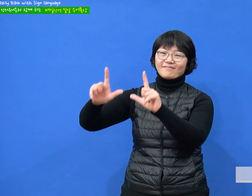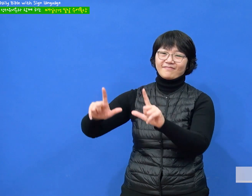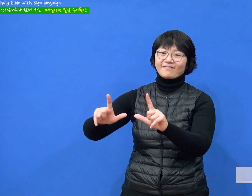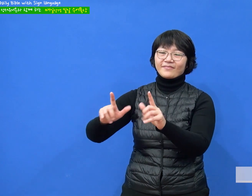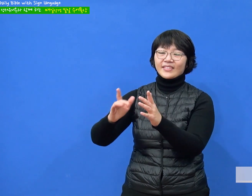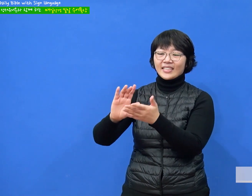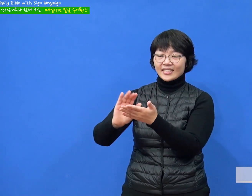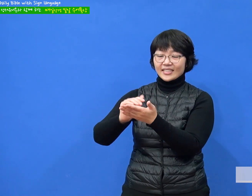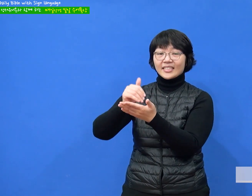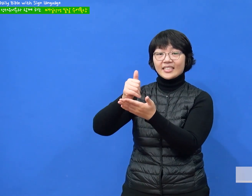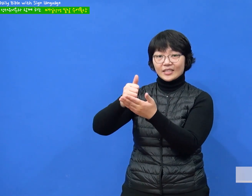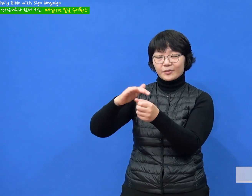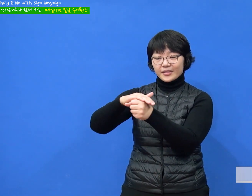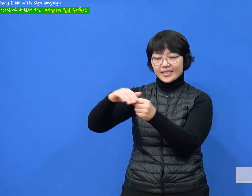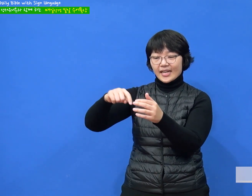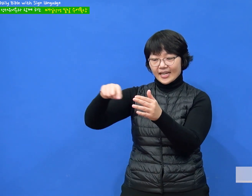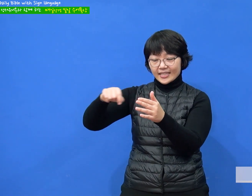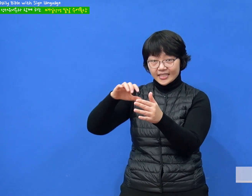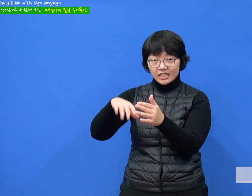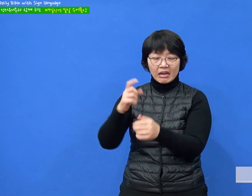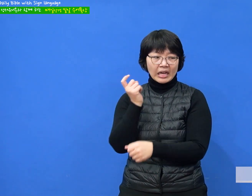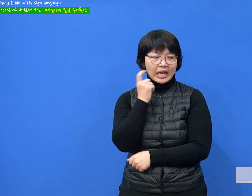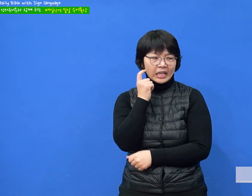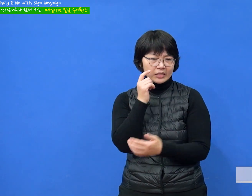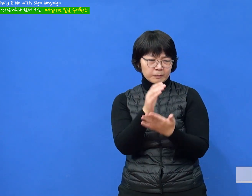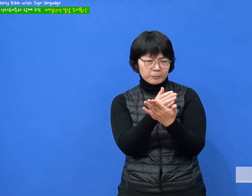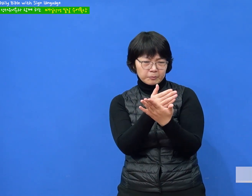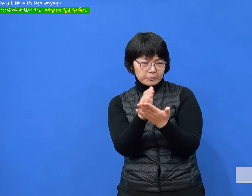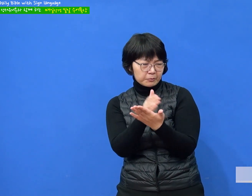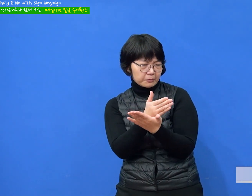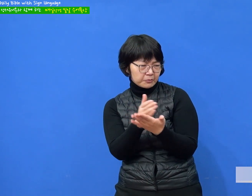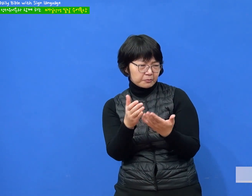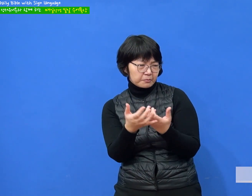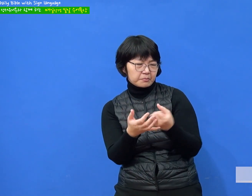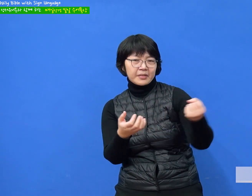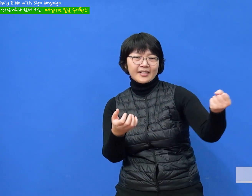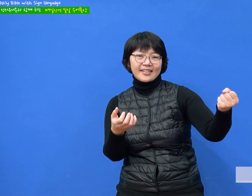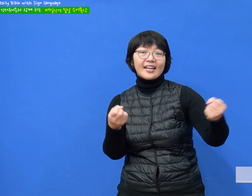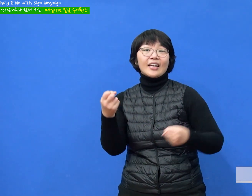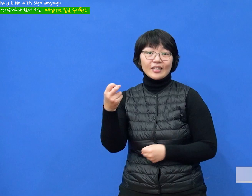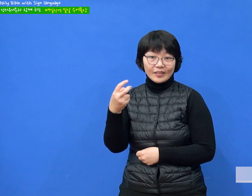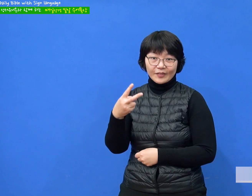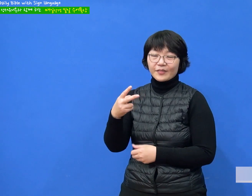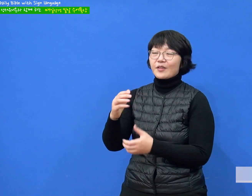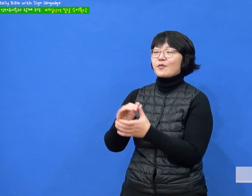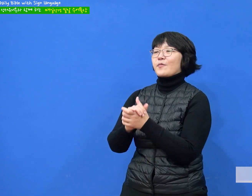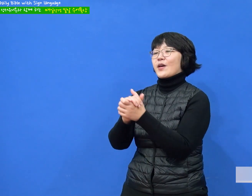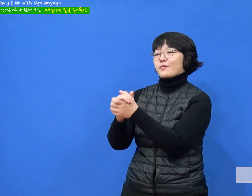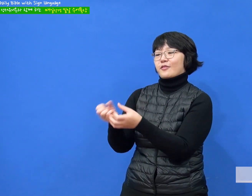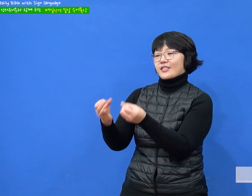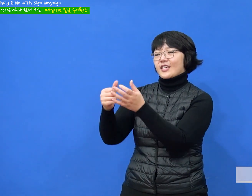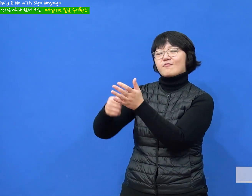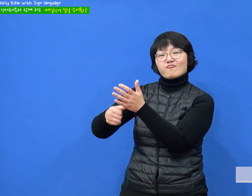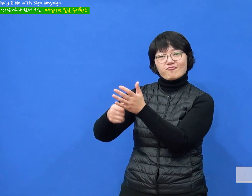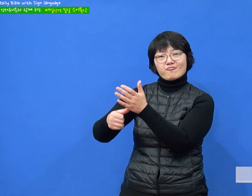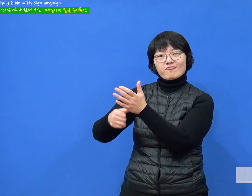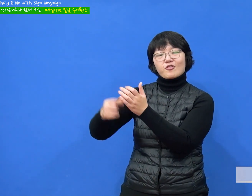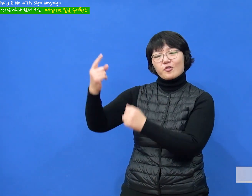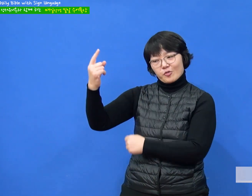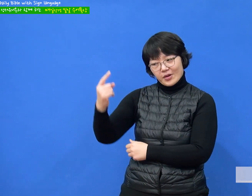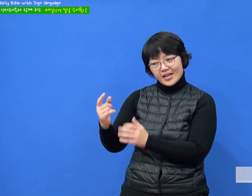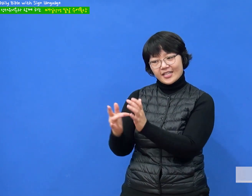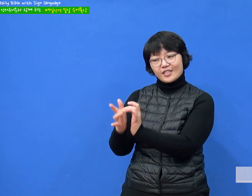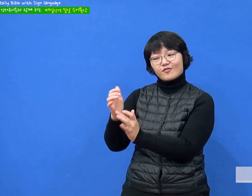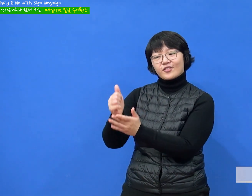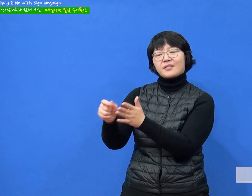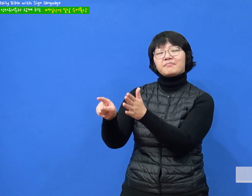가운데 거짓을 분별하고 그 아들을 화목제물로 보내신 사랑을 알고 살아가기를 바랍니다. 먼저